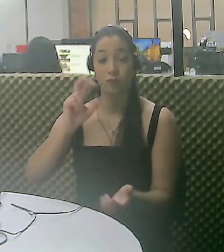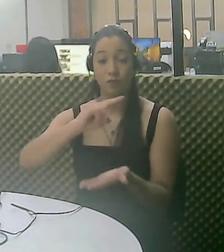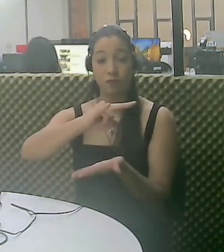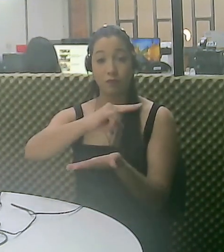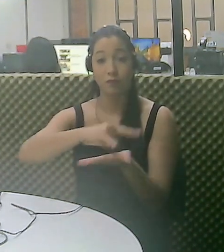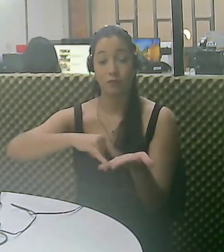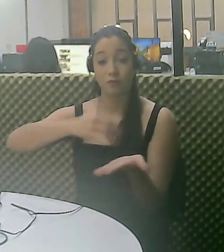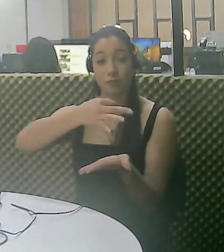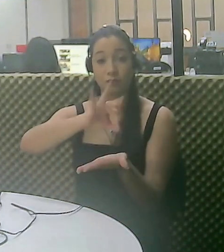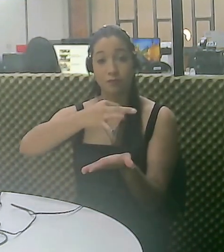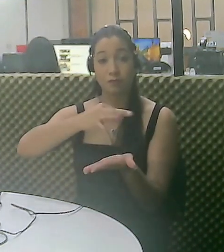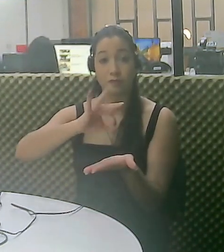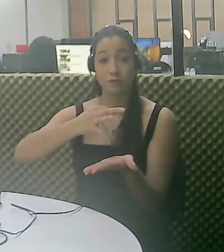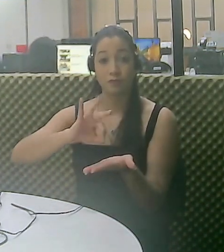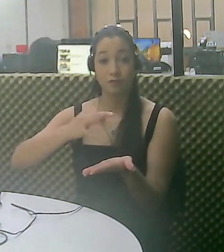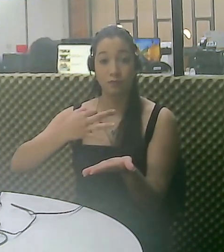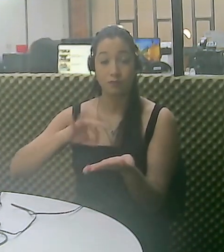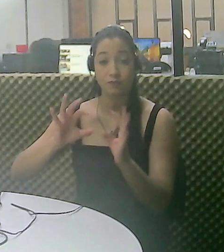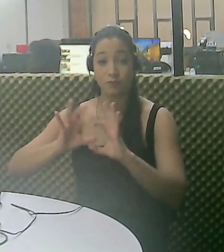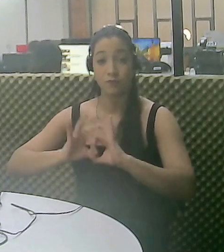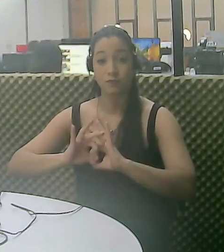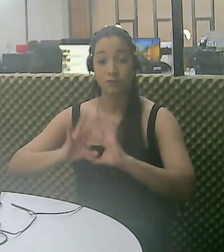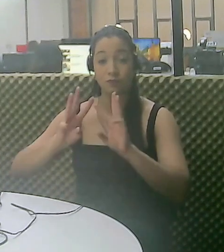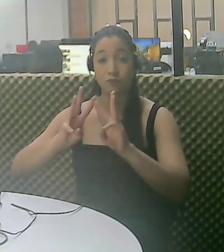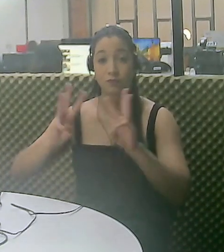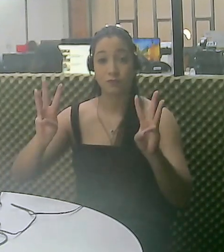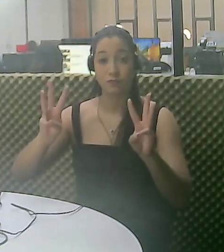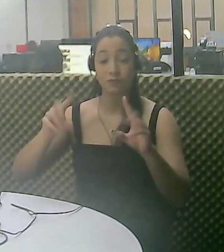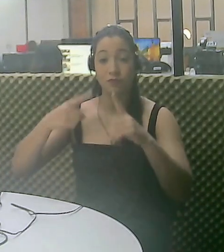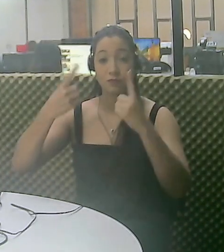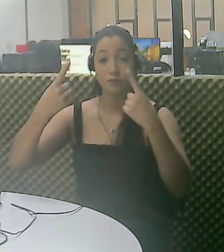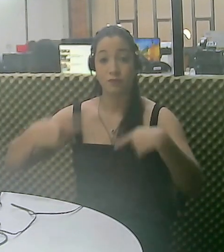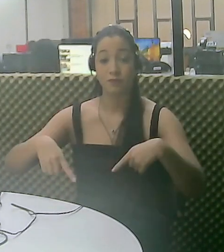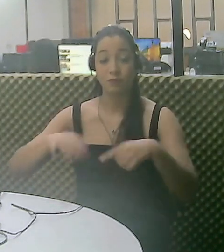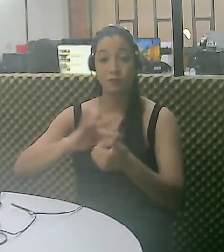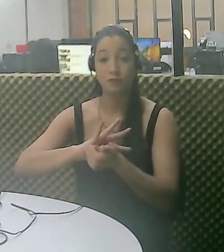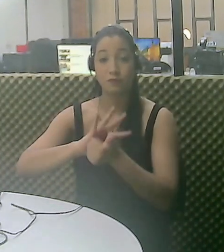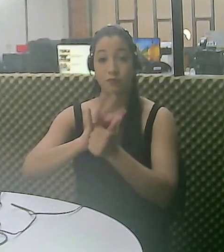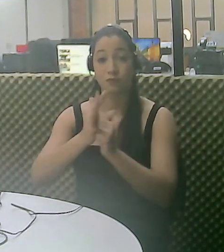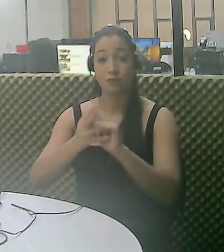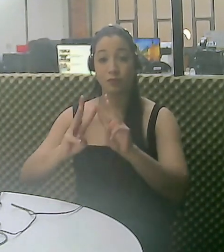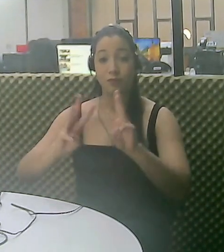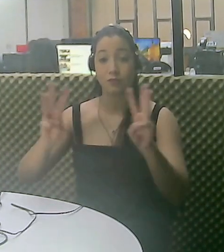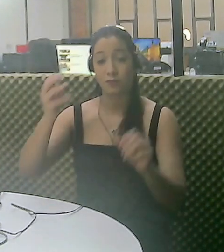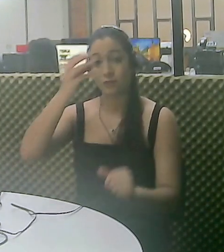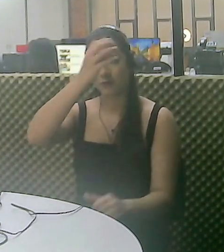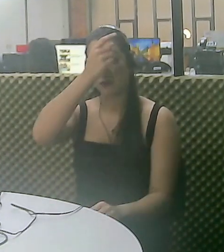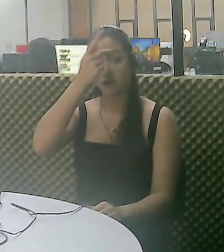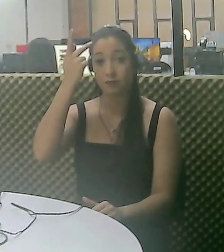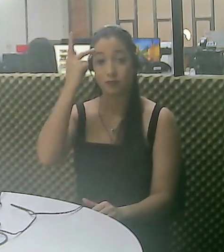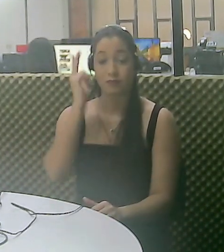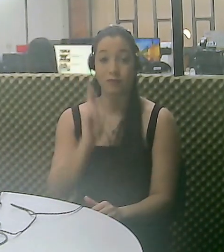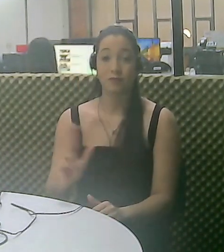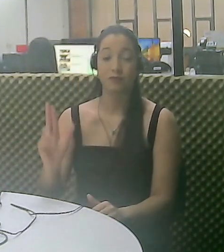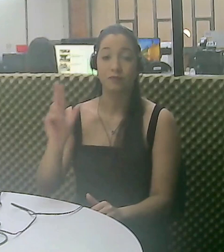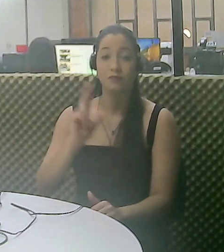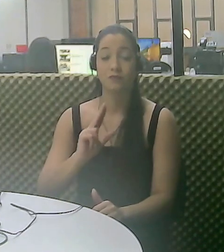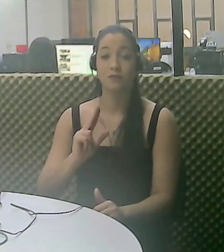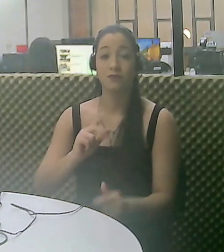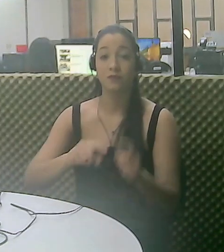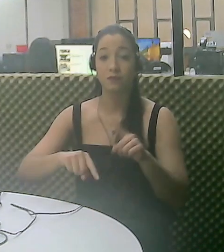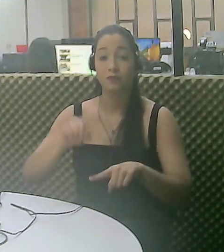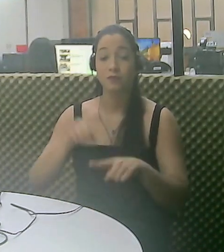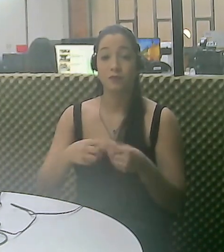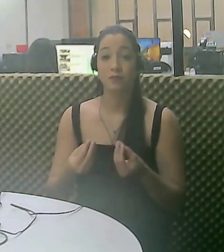um formulário disponibilizado na página Competições da Futel, no portal da Prefeitura de Uberlândia, e entregue o